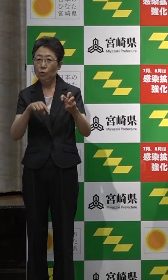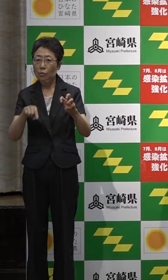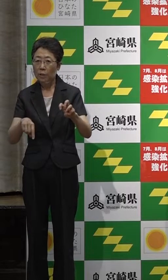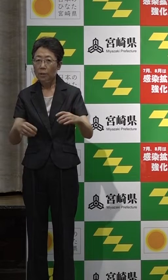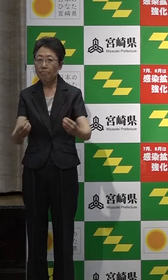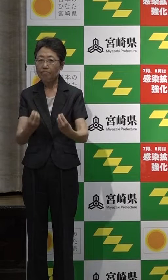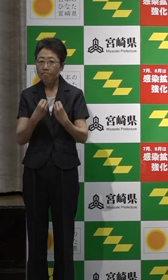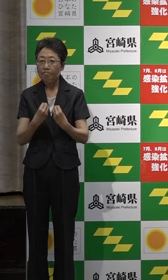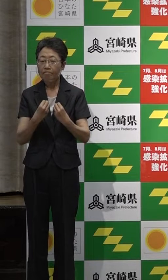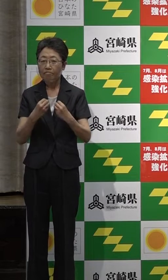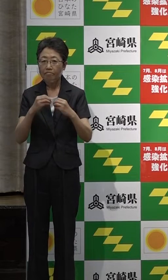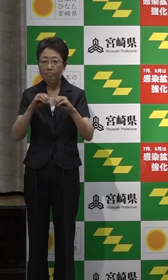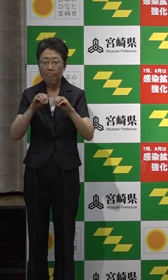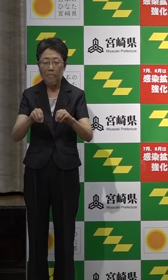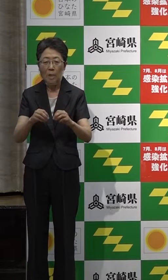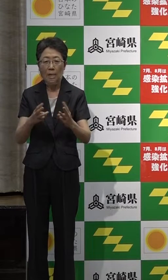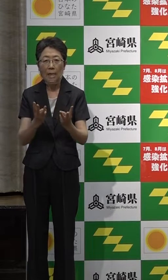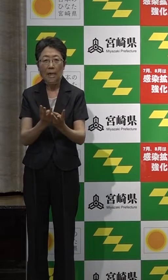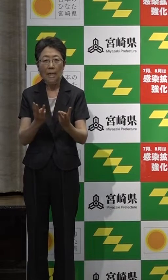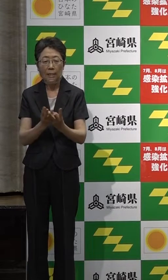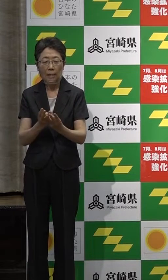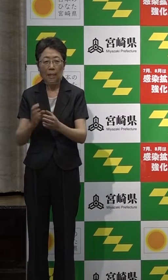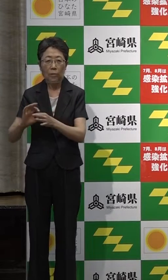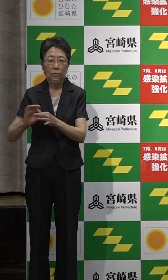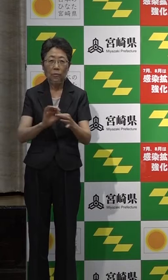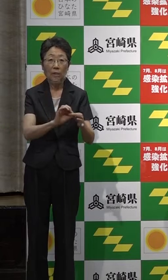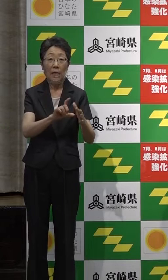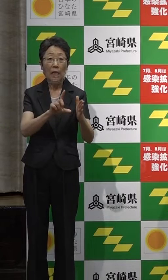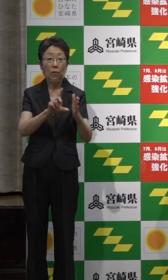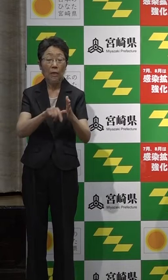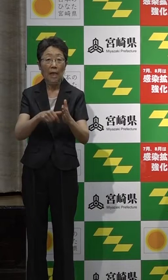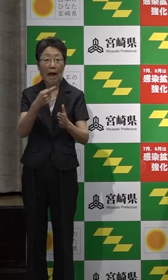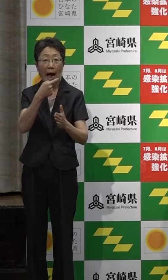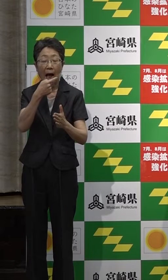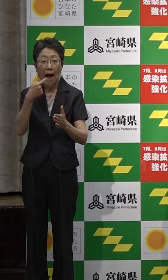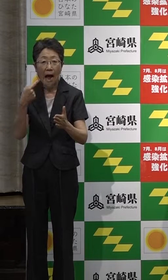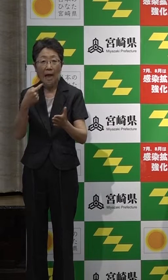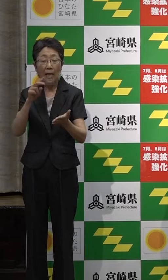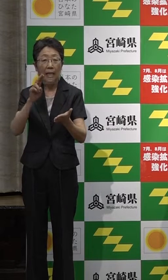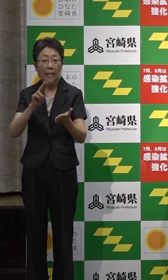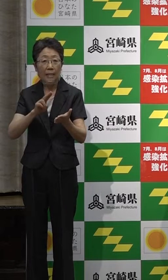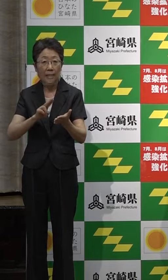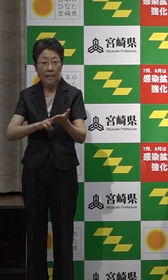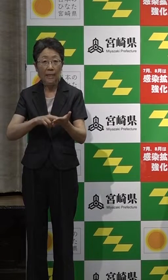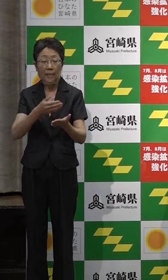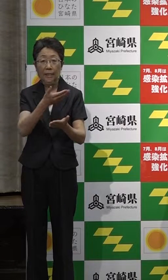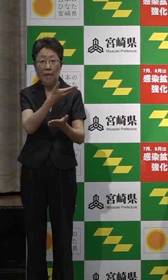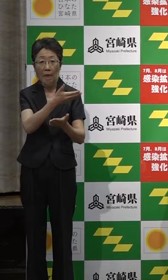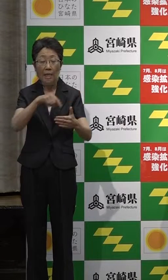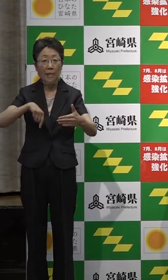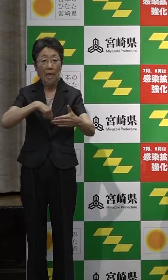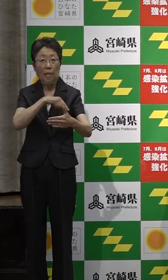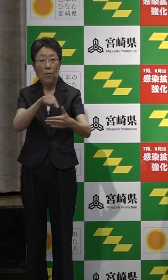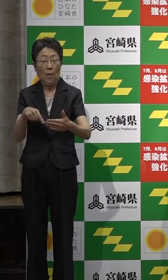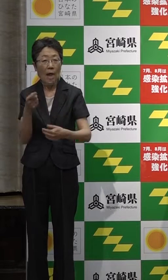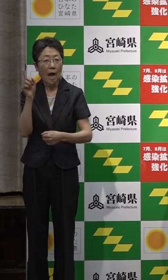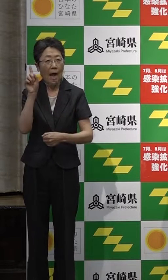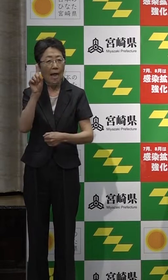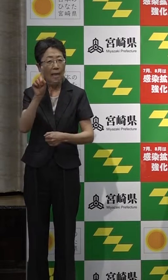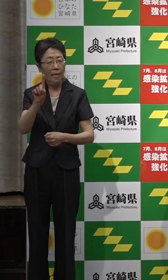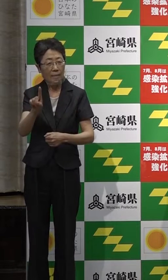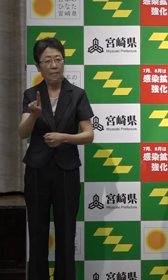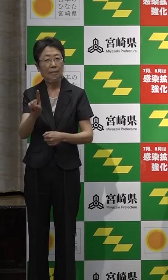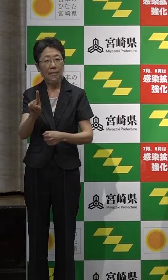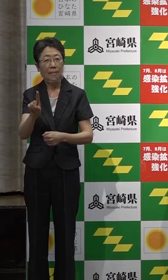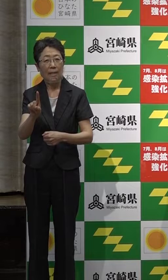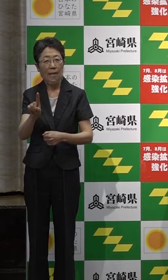、今申し上げましたような、特にこの赤字で指定をしておりますようなものは明日の時点でそのような判断に至